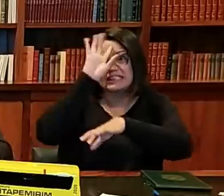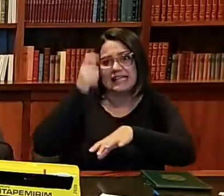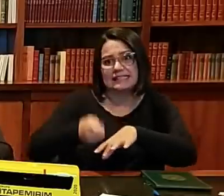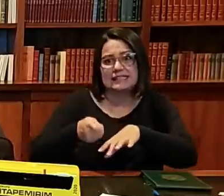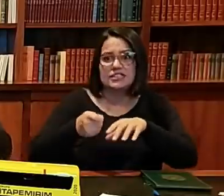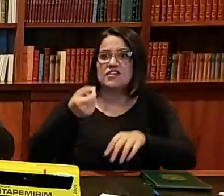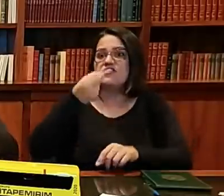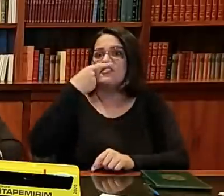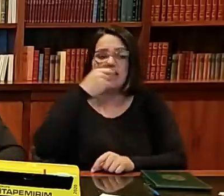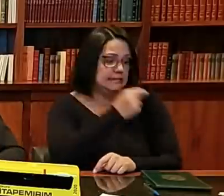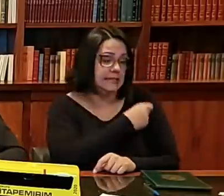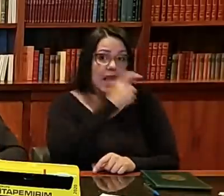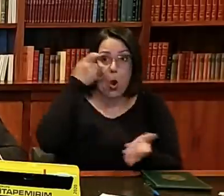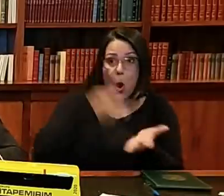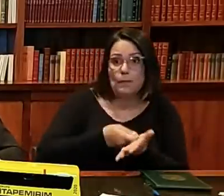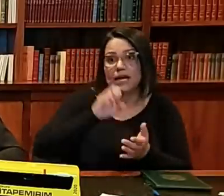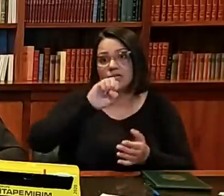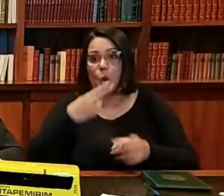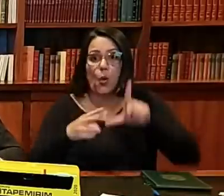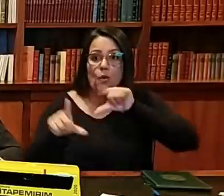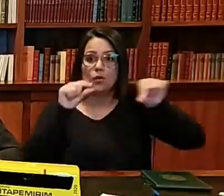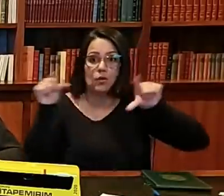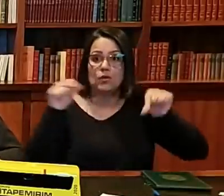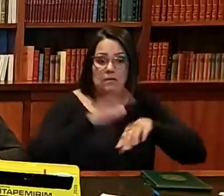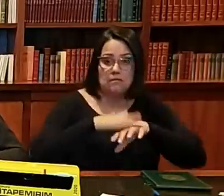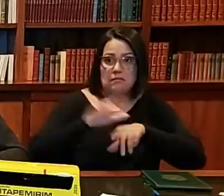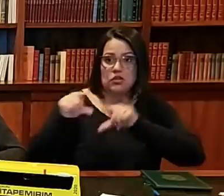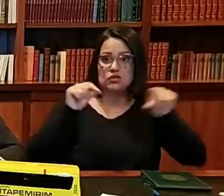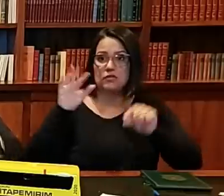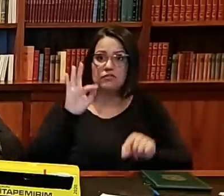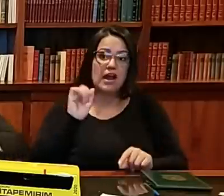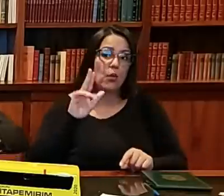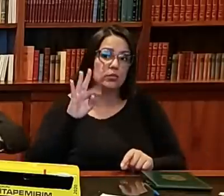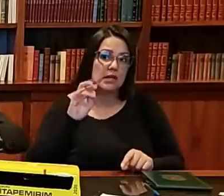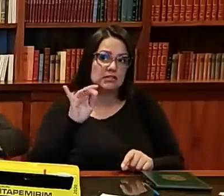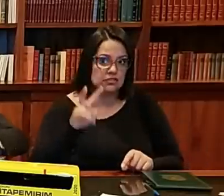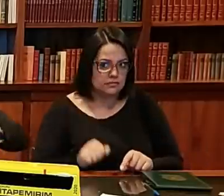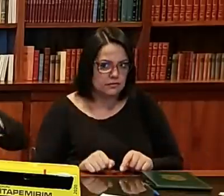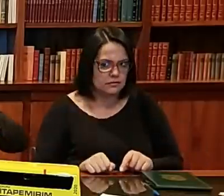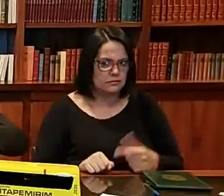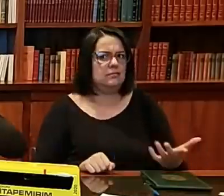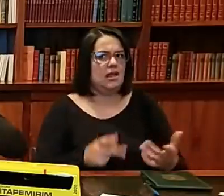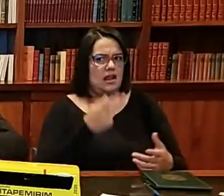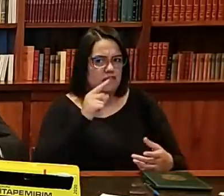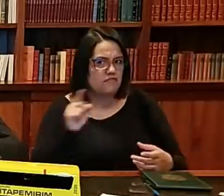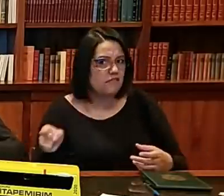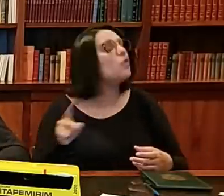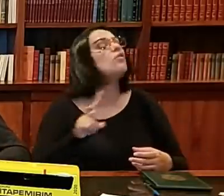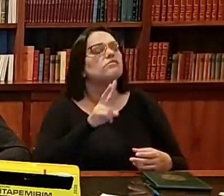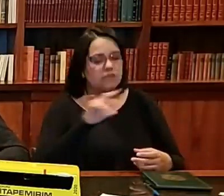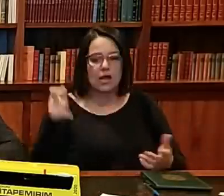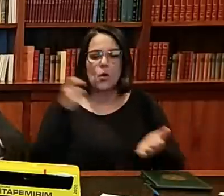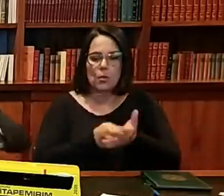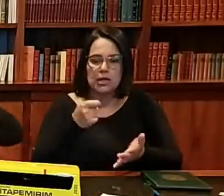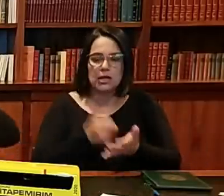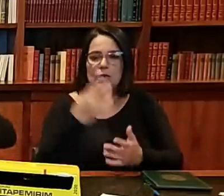Mas será obrigatório, até porque o governador disse há poucos dias, tem imagem dele, dizendo que a vacina ia ser obrigatória para 45 milhões de